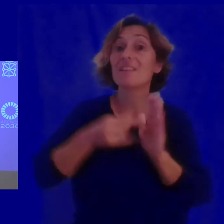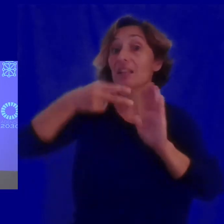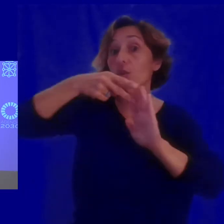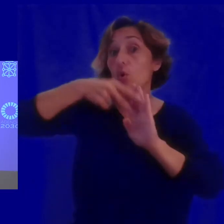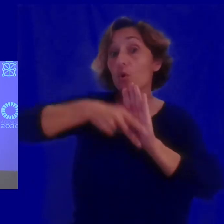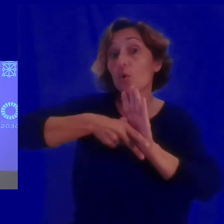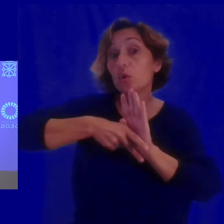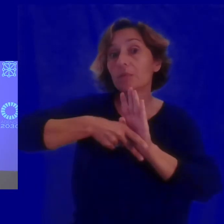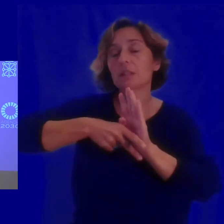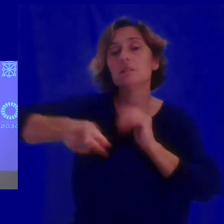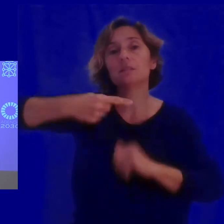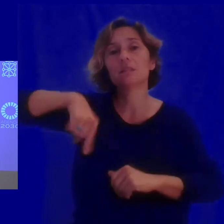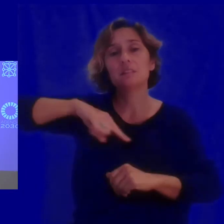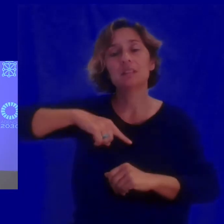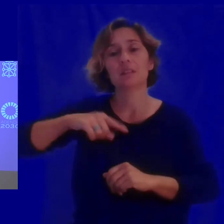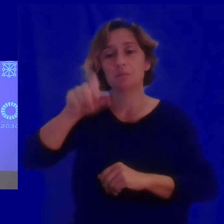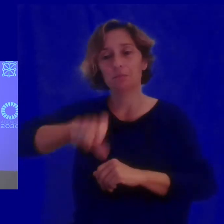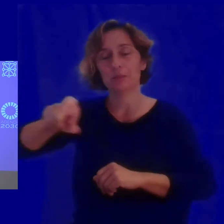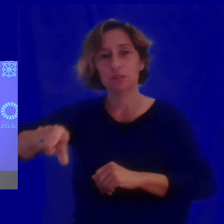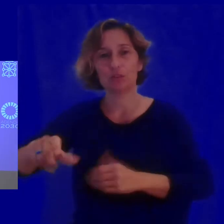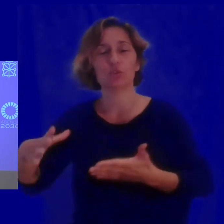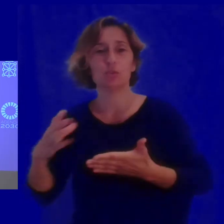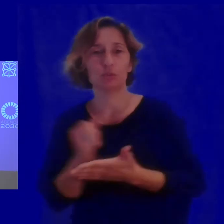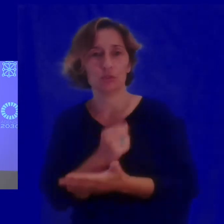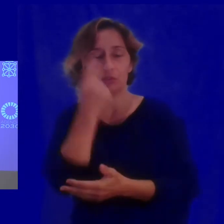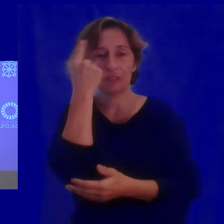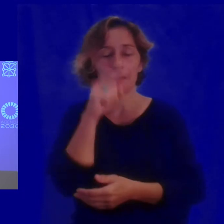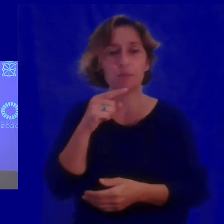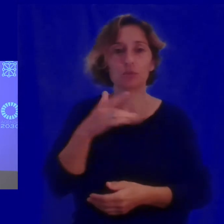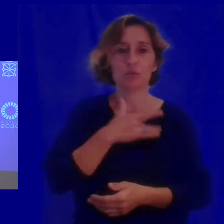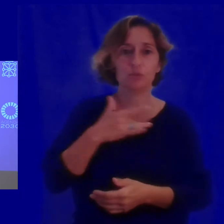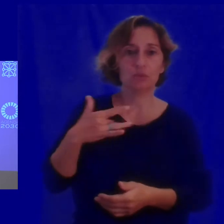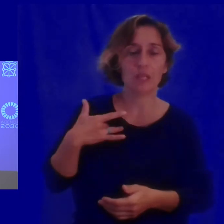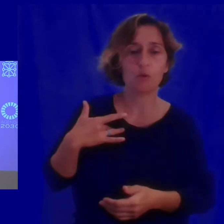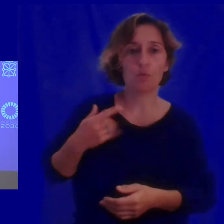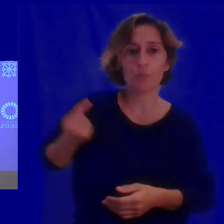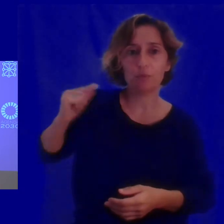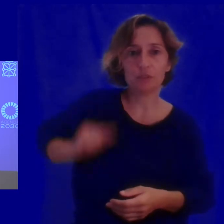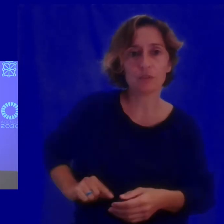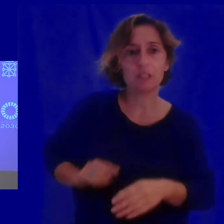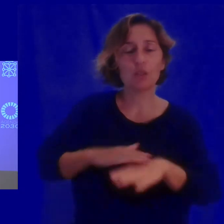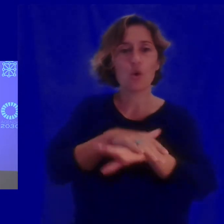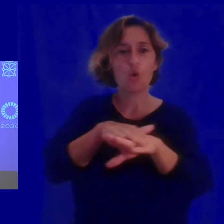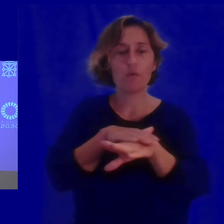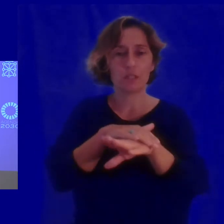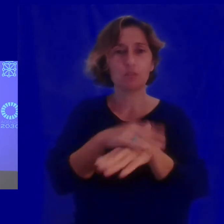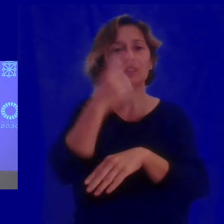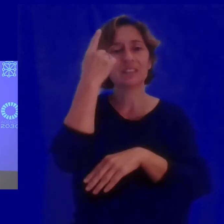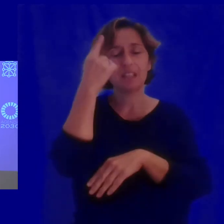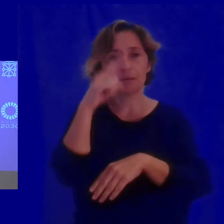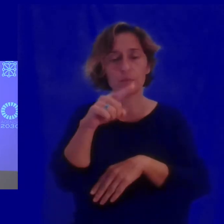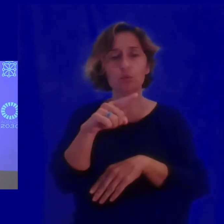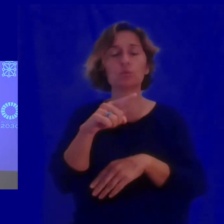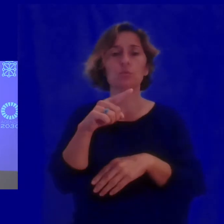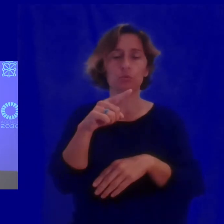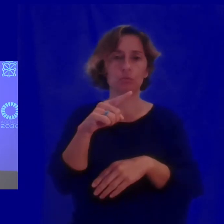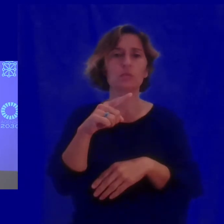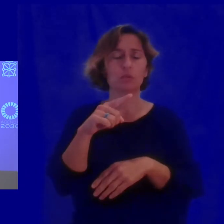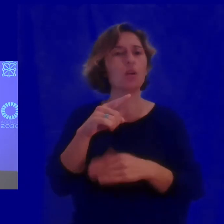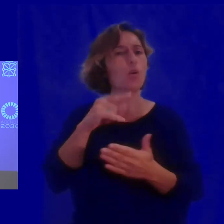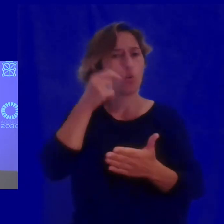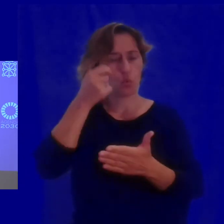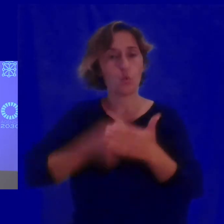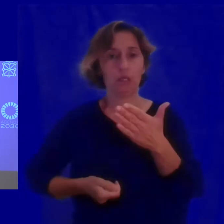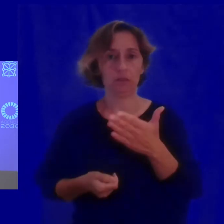todos sabemos, la población, los sanitarios, los gestores, el gobierno, que eran y son medidas muy